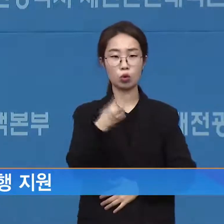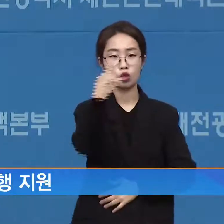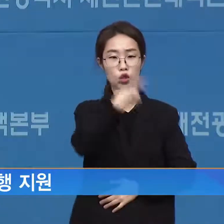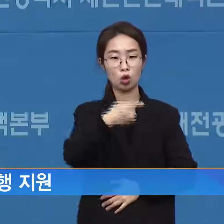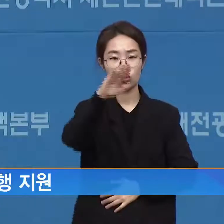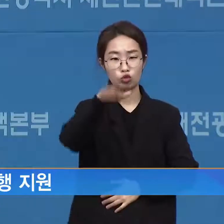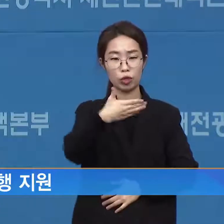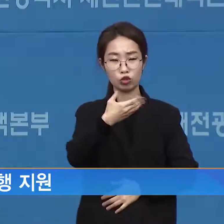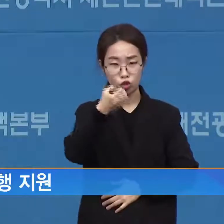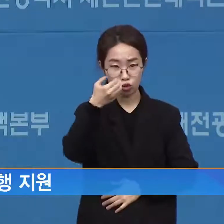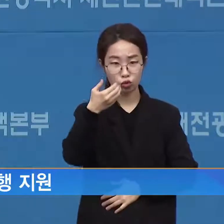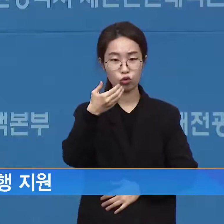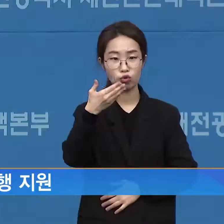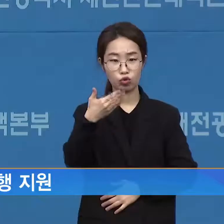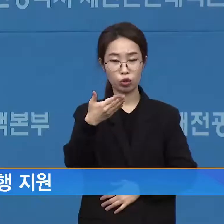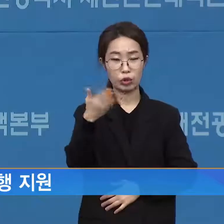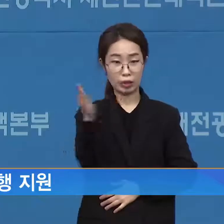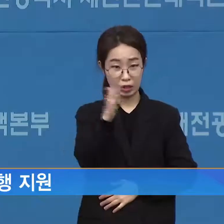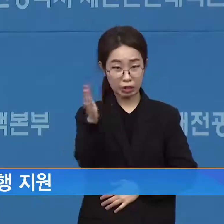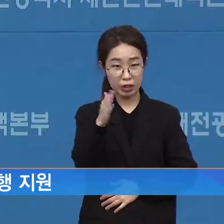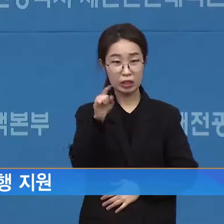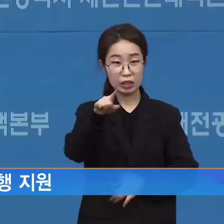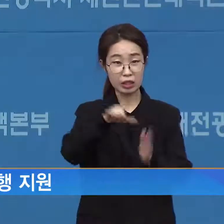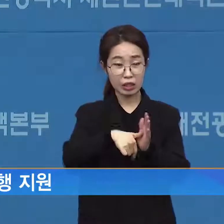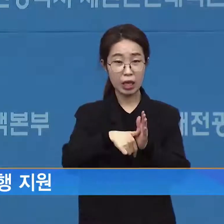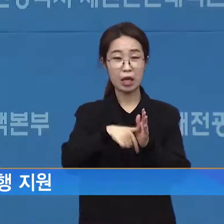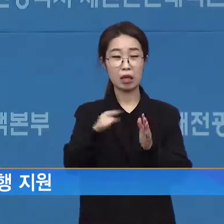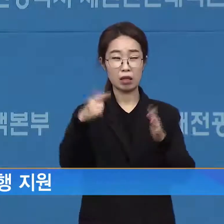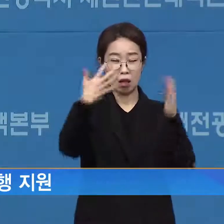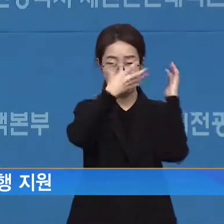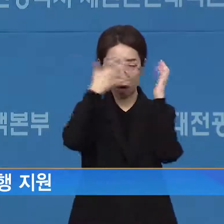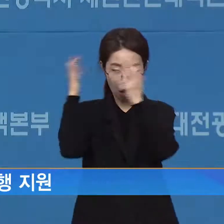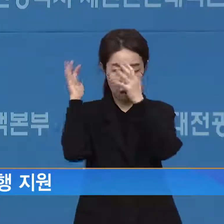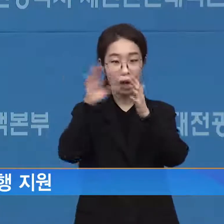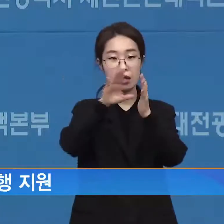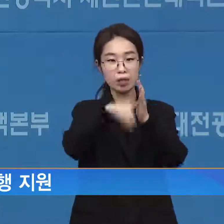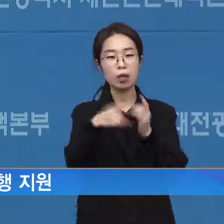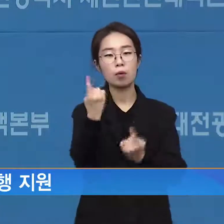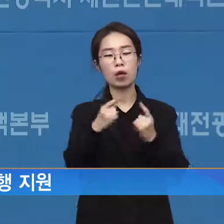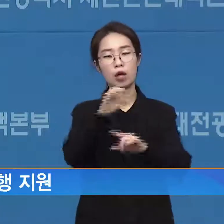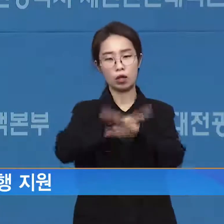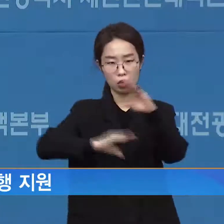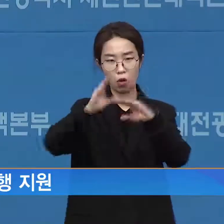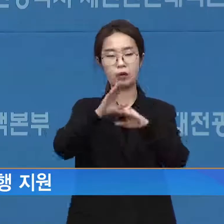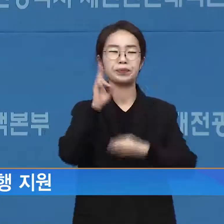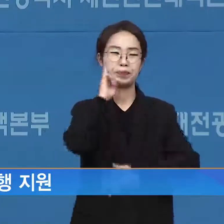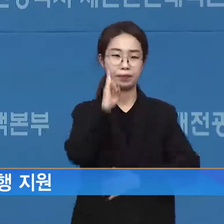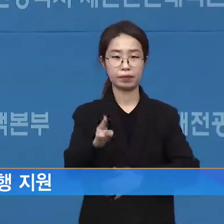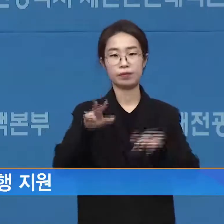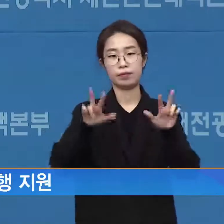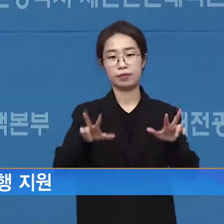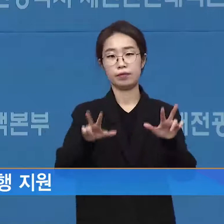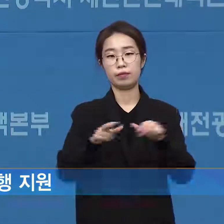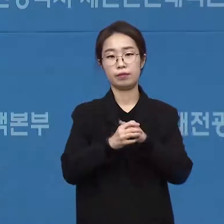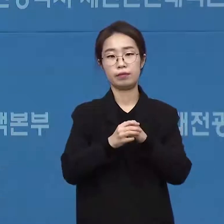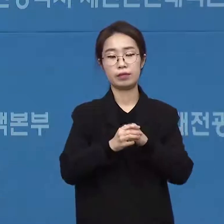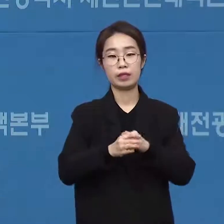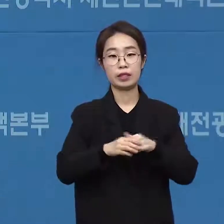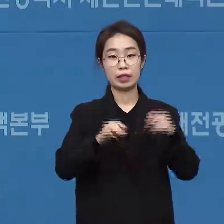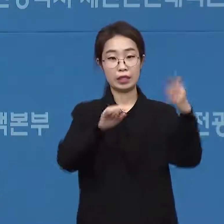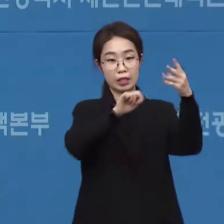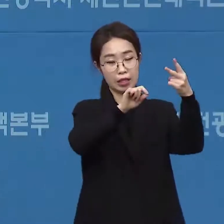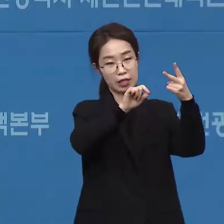1929년 세계 대공황보다 더 심각할 것으로 전망됩니다. 금년 2,